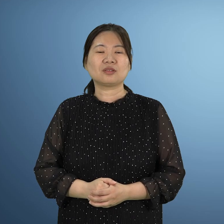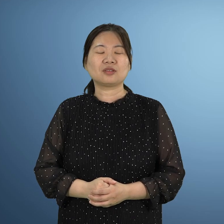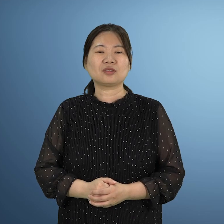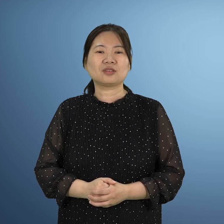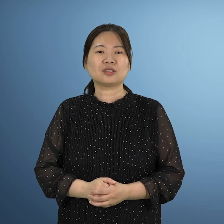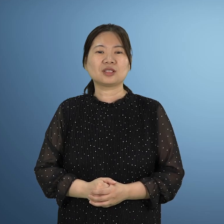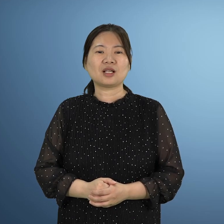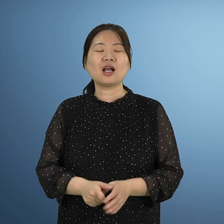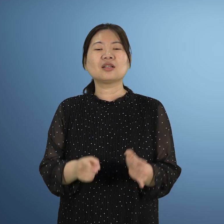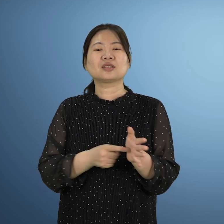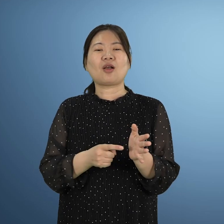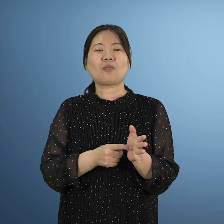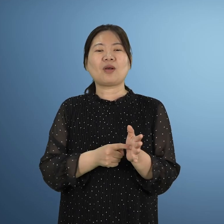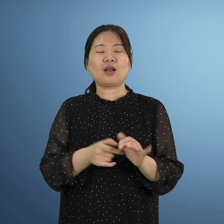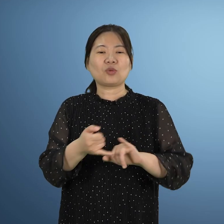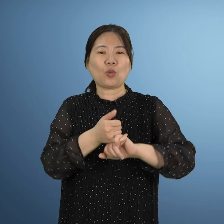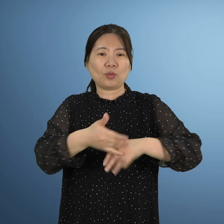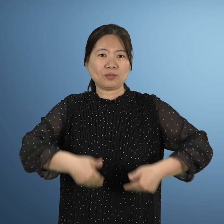그런 절박한데